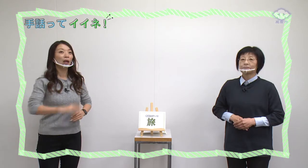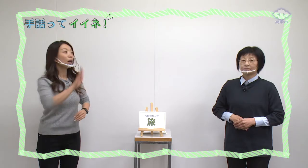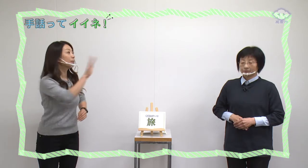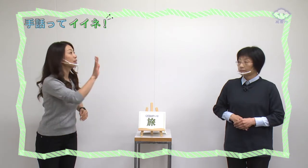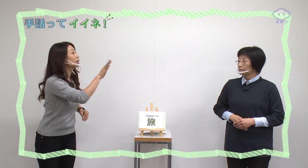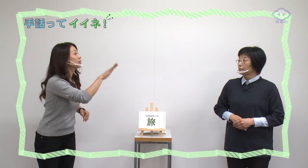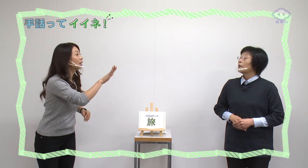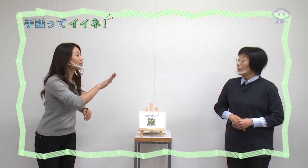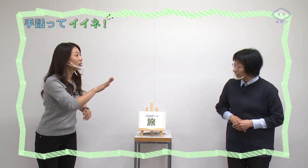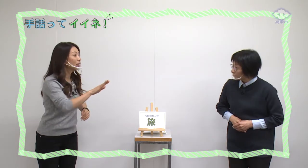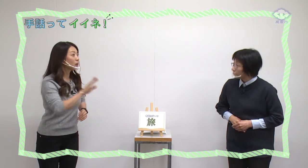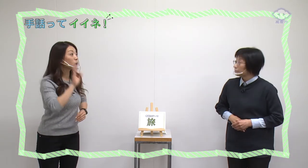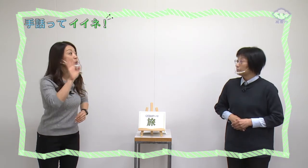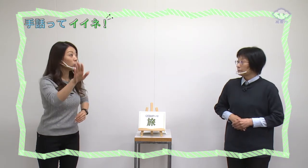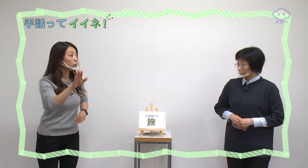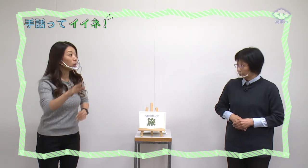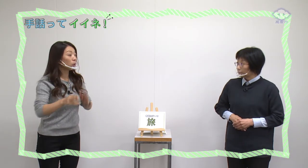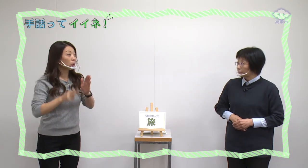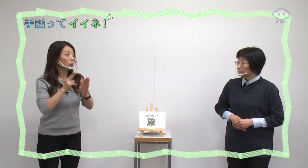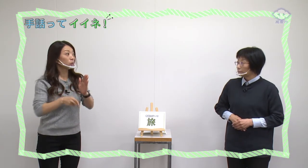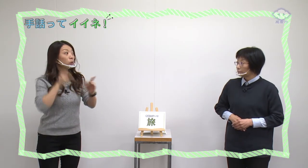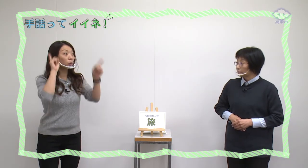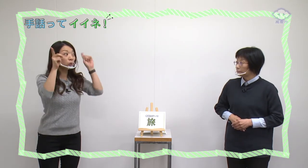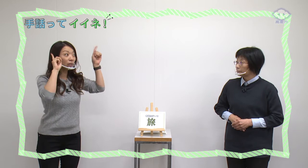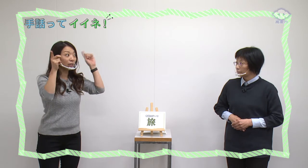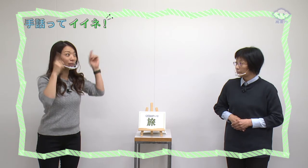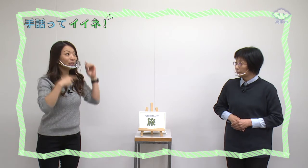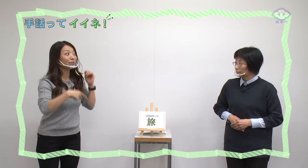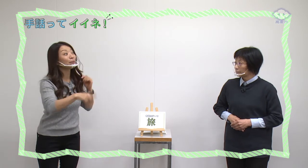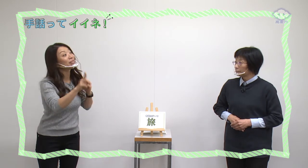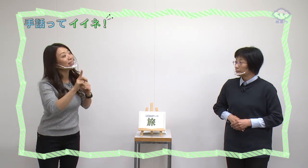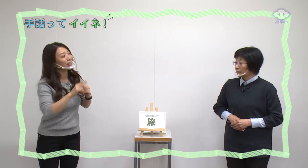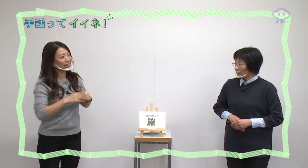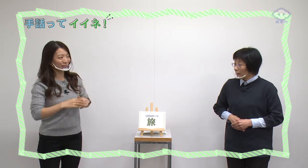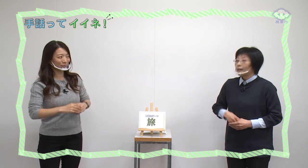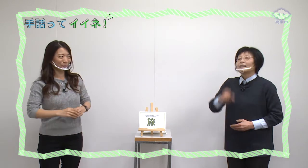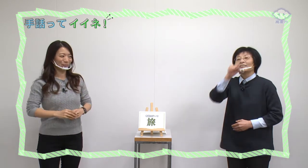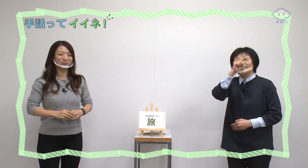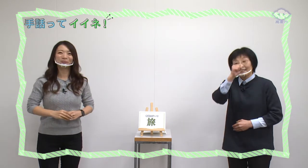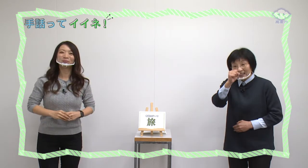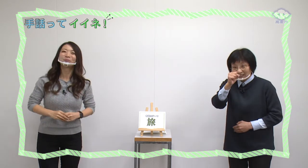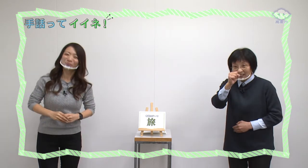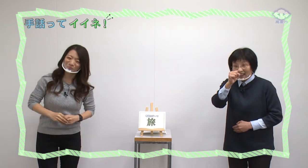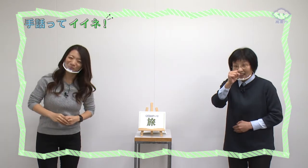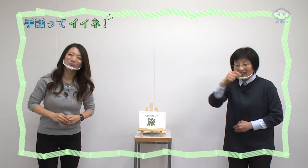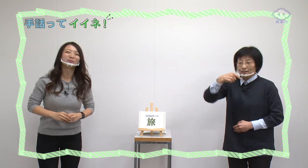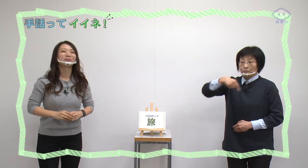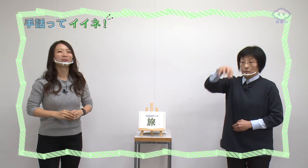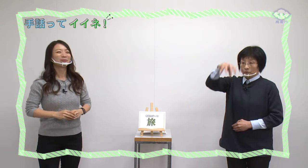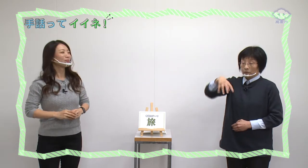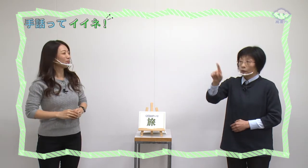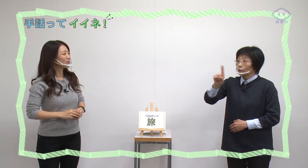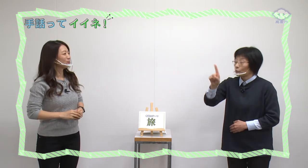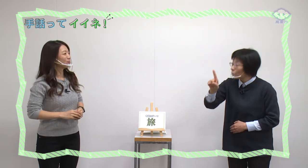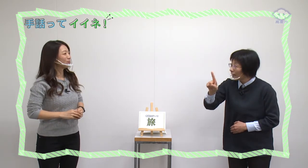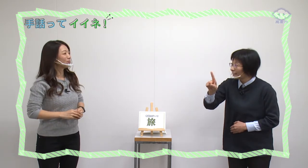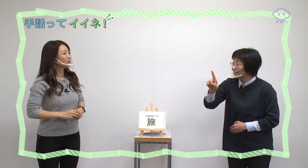幅さん、幅さん、 はい、 今度旅行に行きませんか。 いいですね。どこがいいです